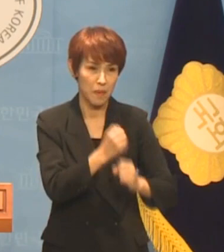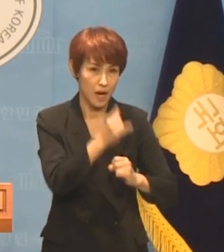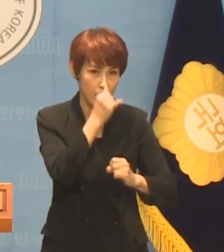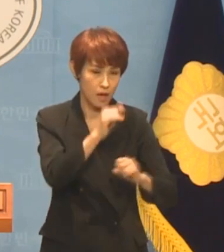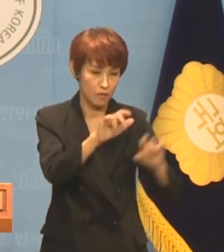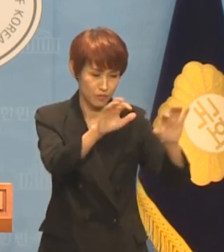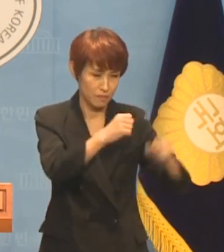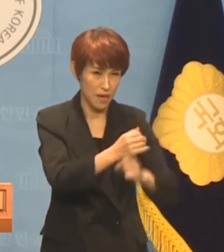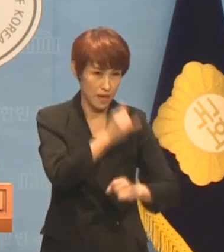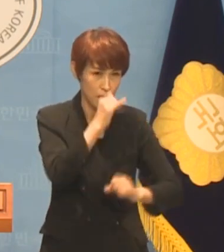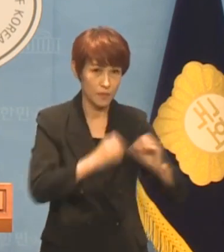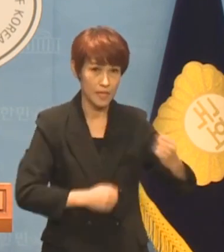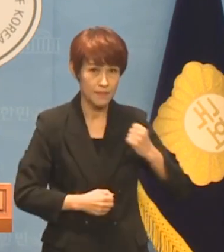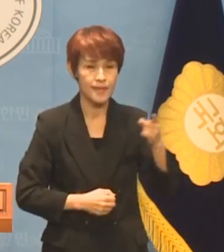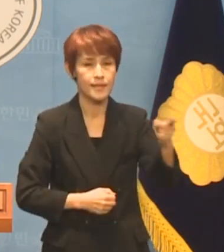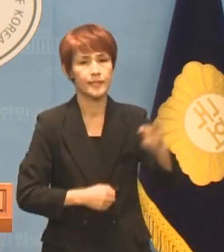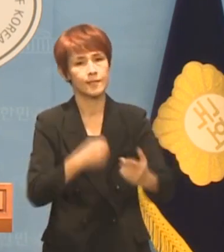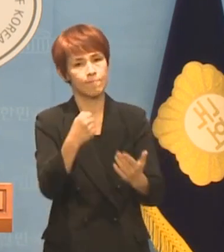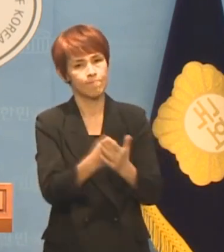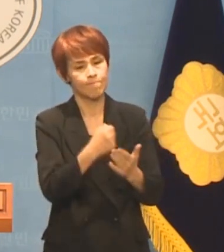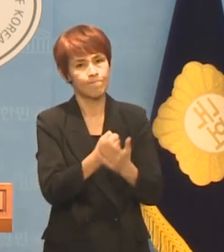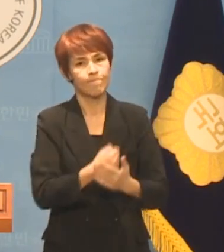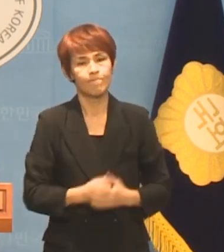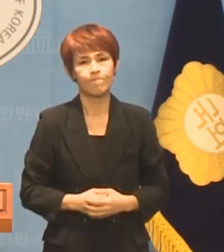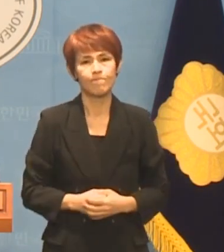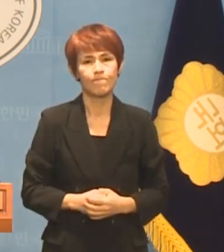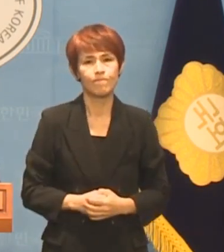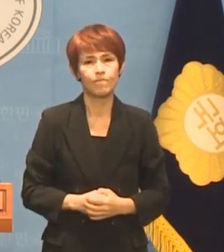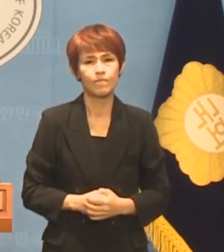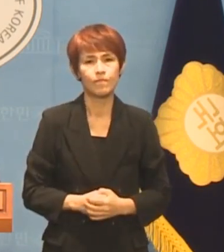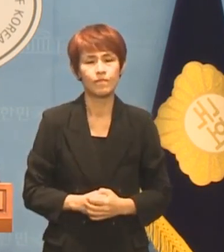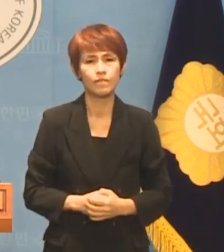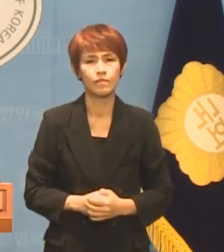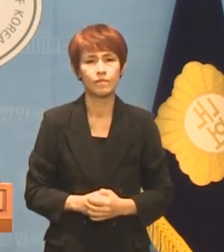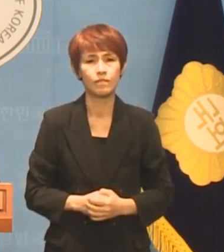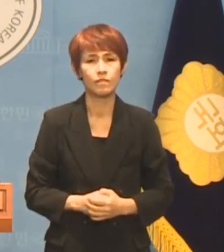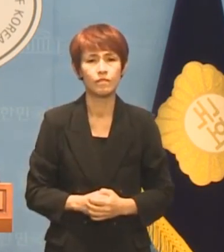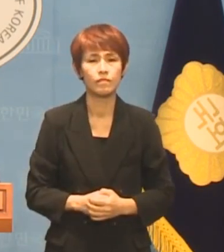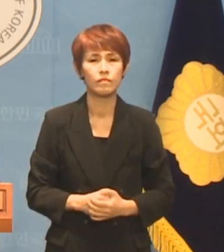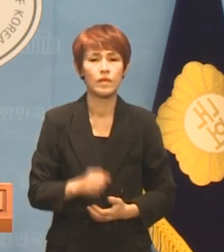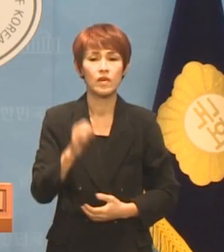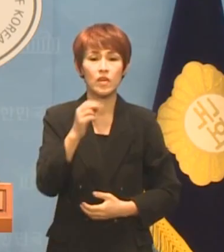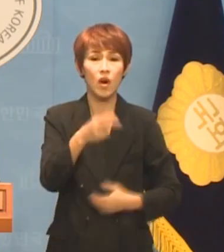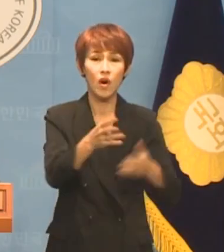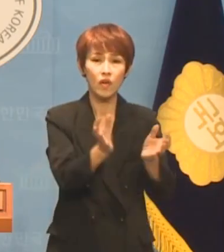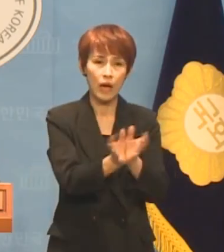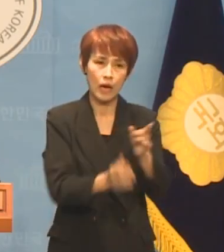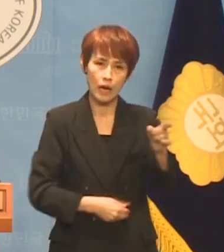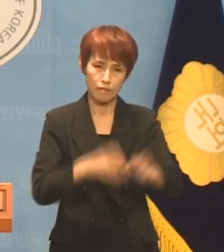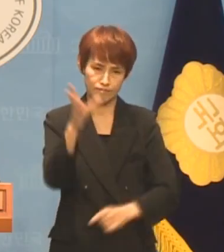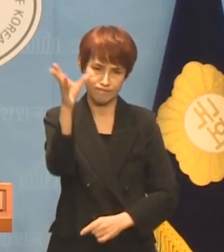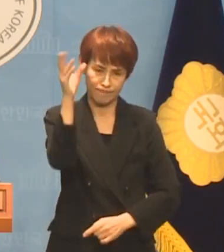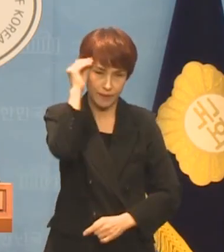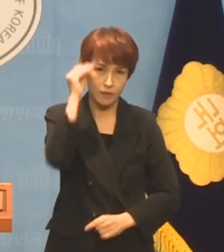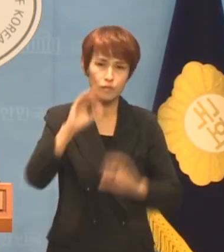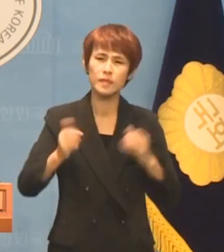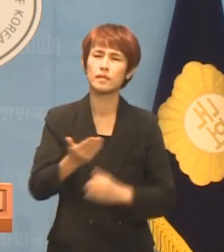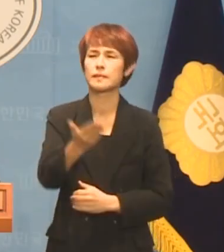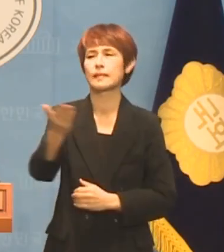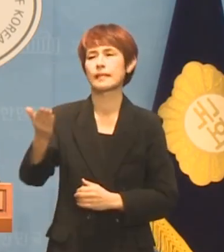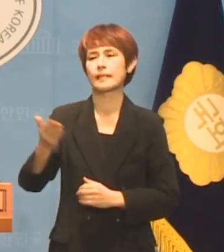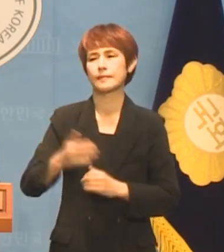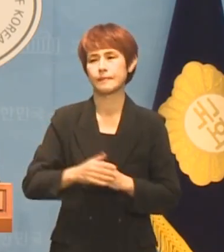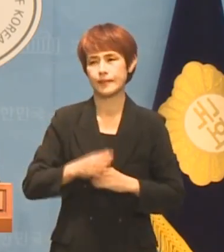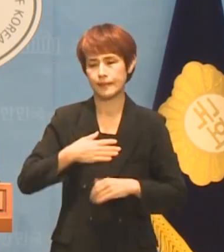동조당 국민의힘에 깊은 유감을 표합니다. 나아가 여당의 무지에 국민 여러분께